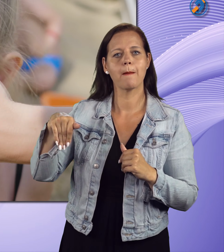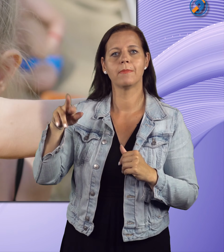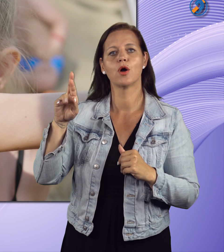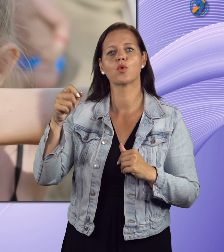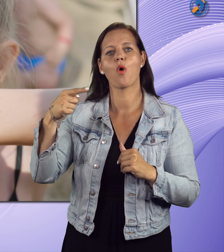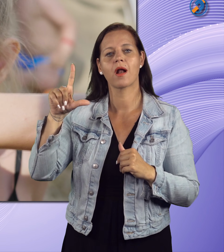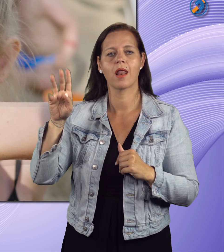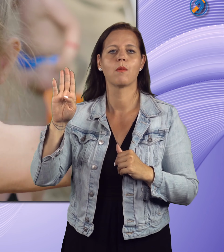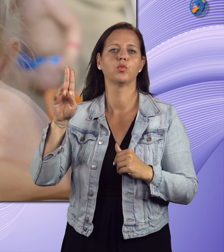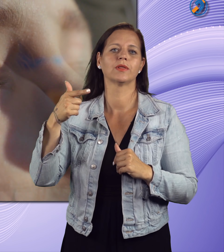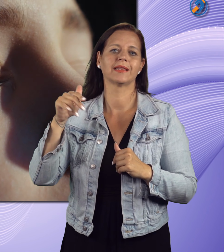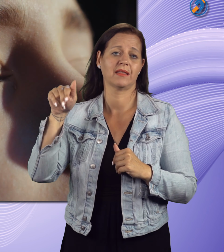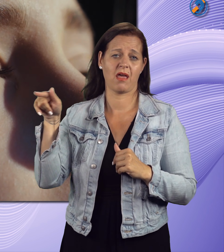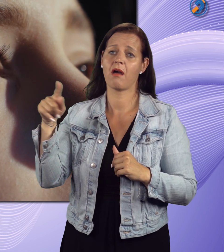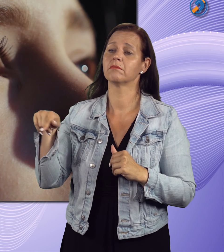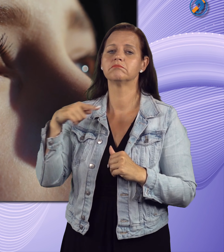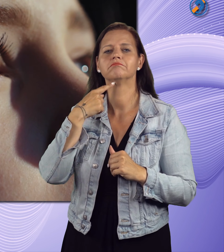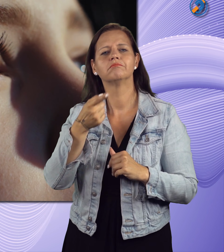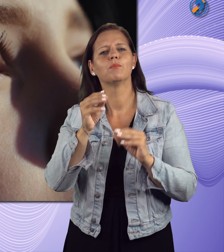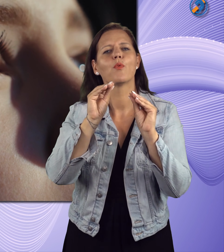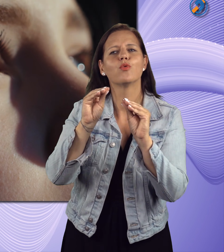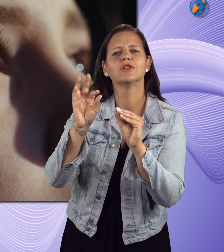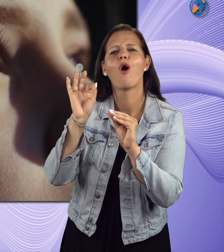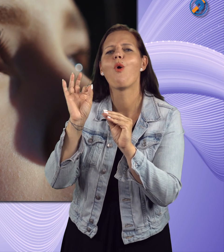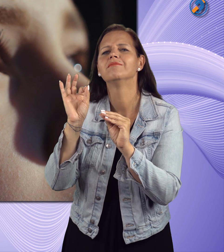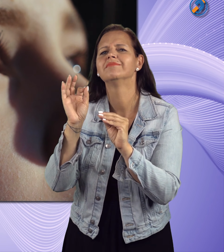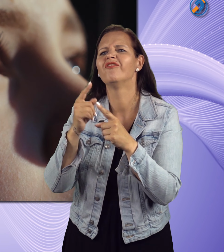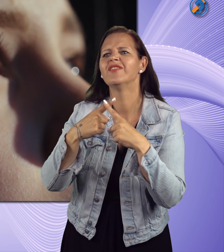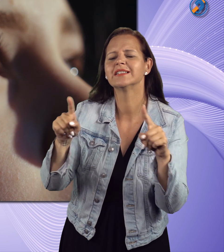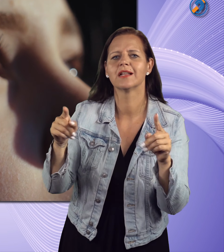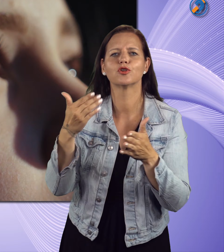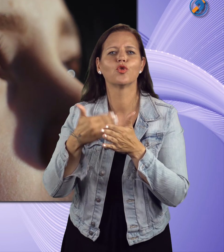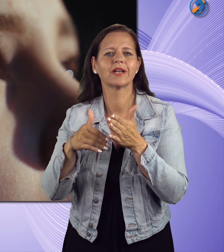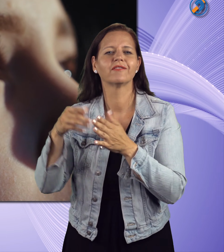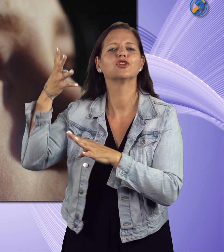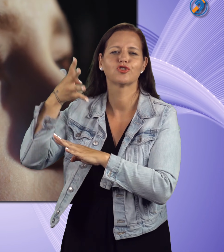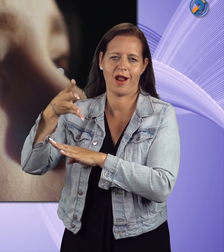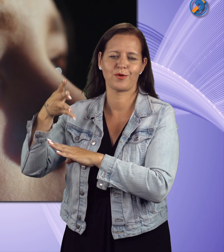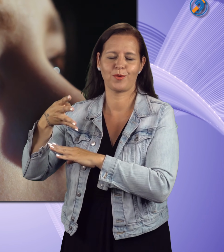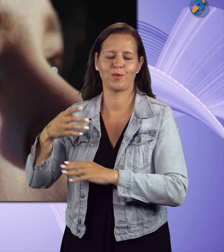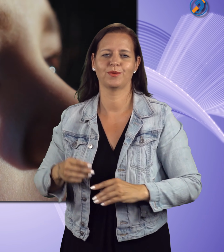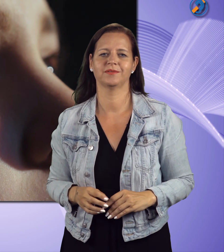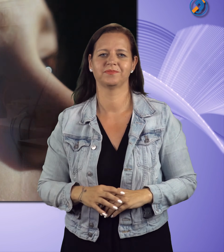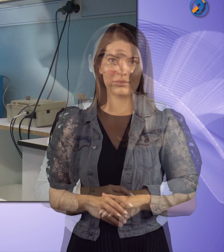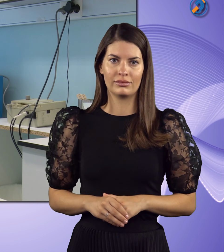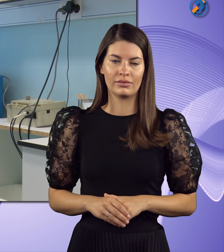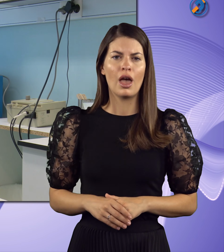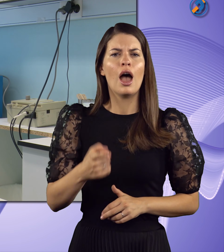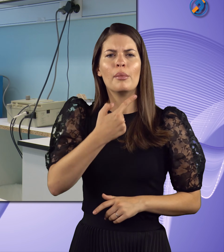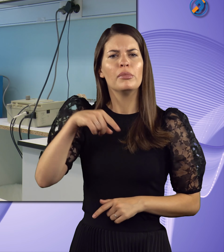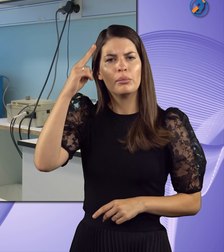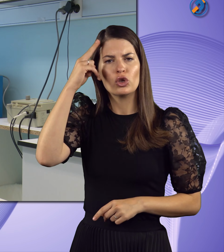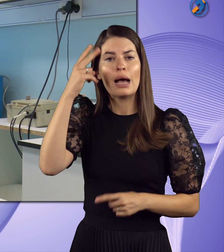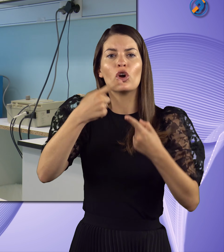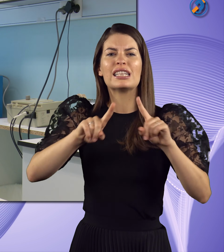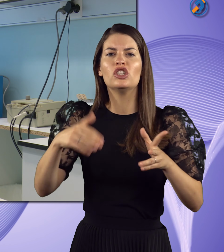dermatovenerologije Mirjam Rogl Butina, ki nas je poučila o vrstah škodljivih žarkov. Škodljivih je